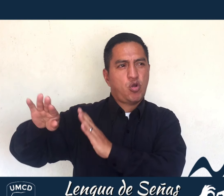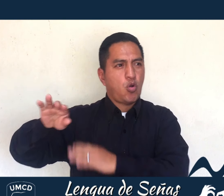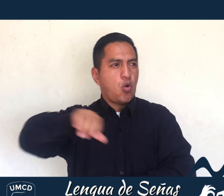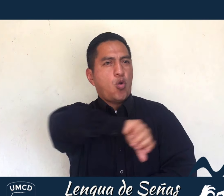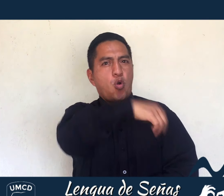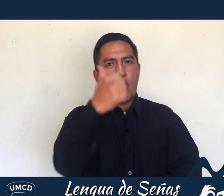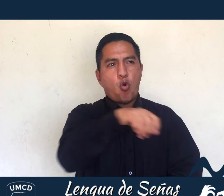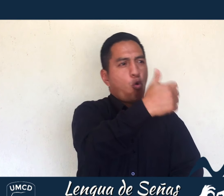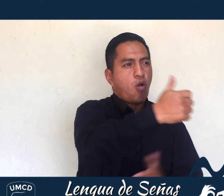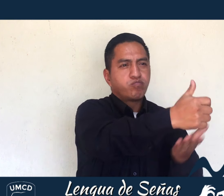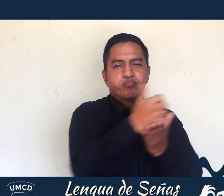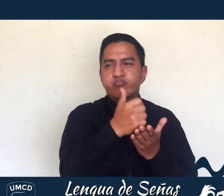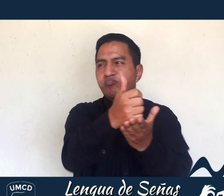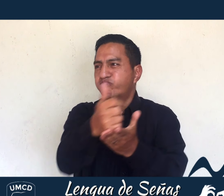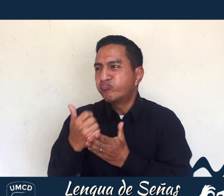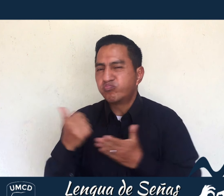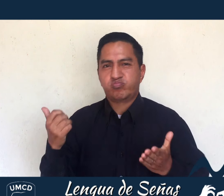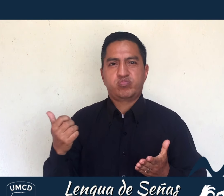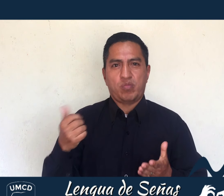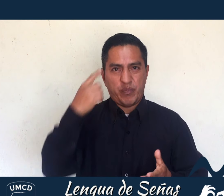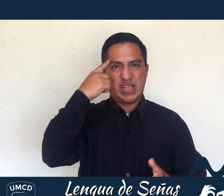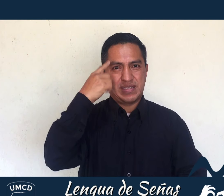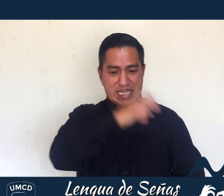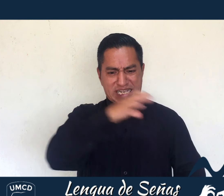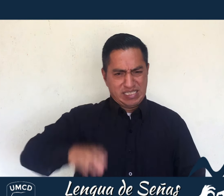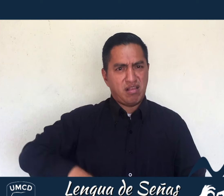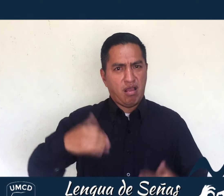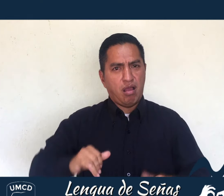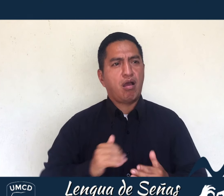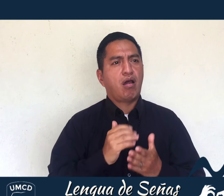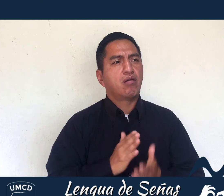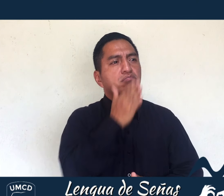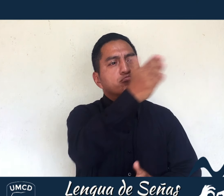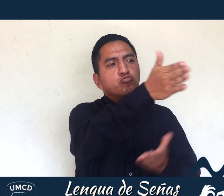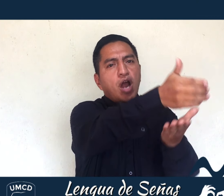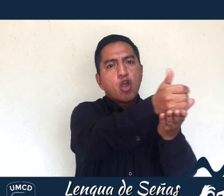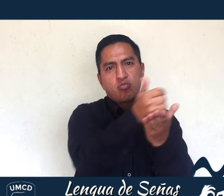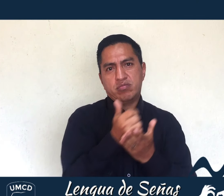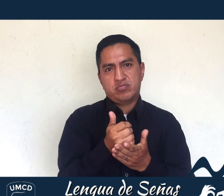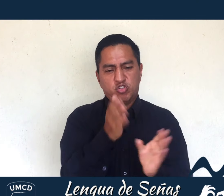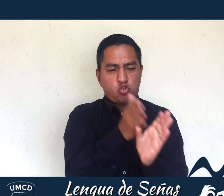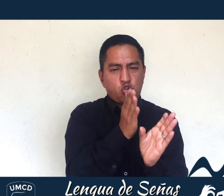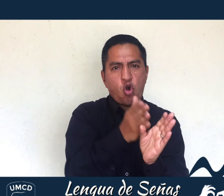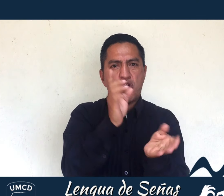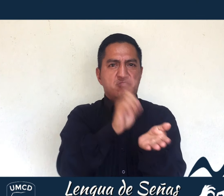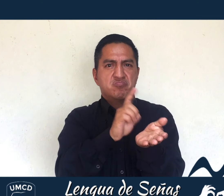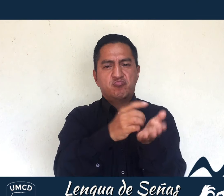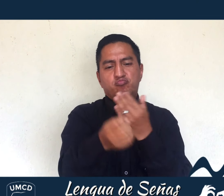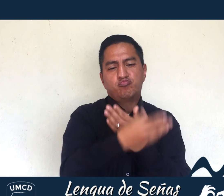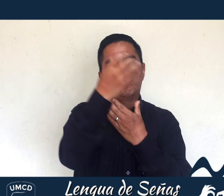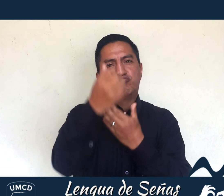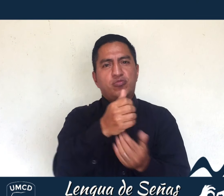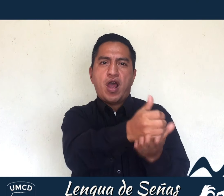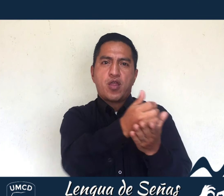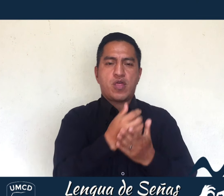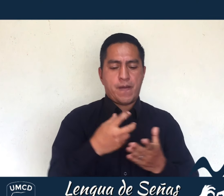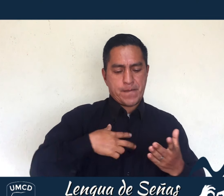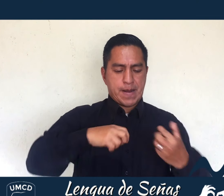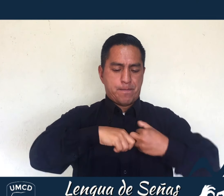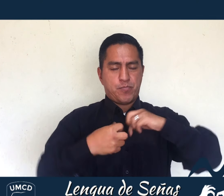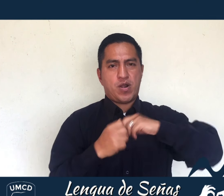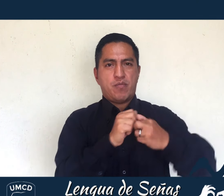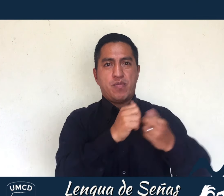palabra de Dios. Y por eso los creyentes acuden a este tipo de ayuda que brinda la psicología y otras ramas o